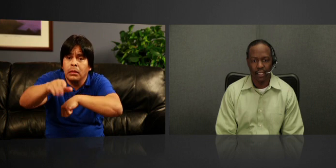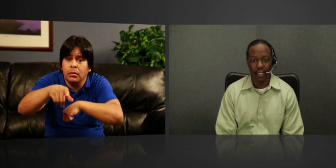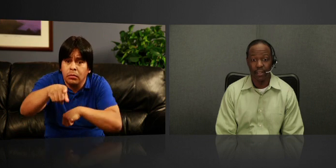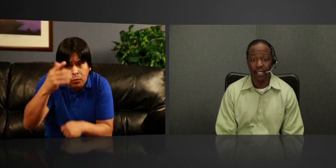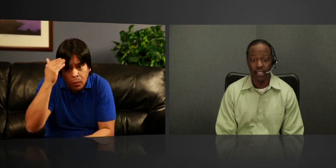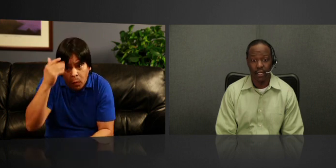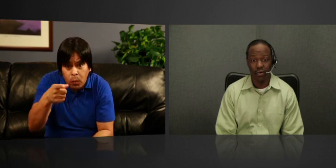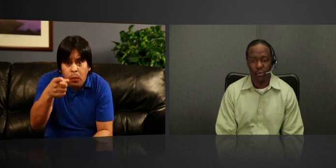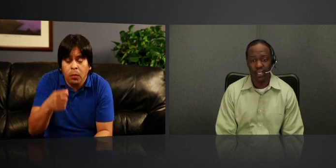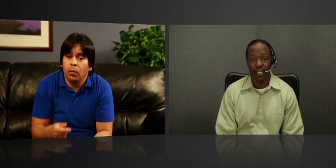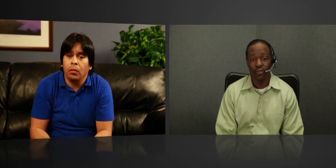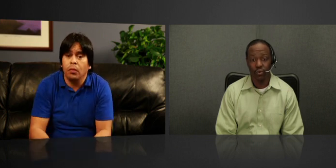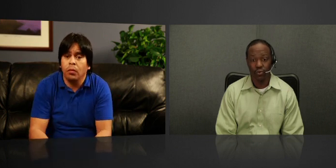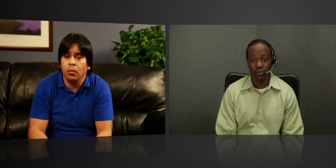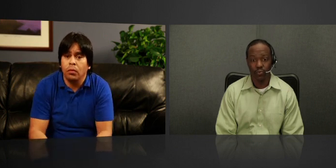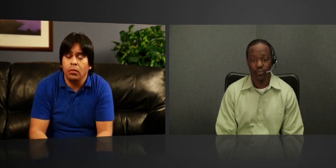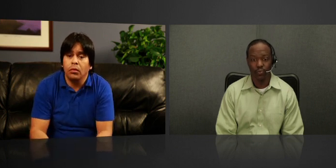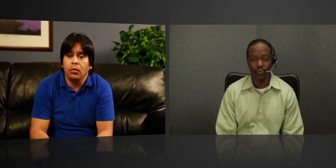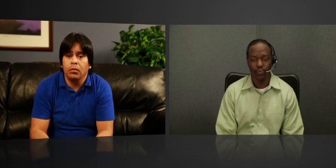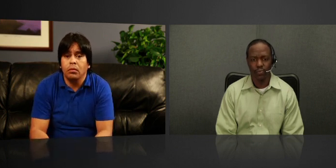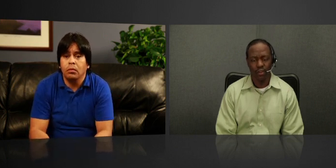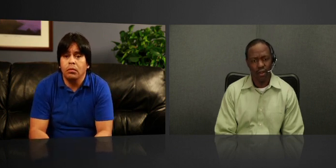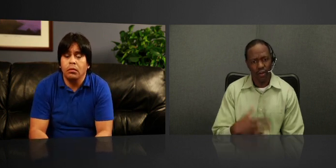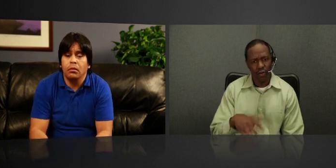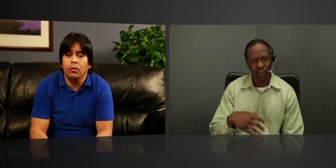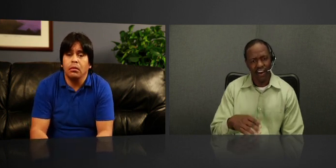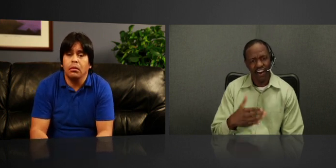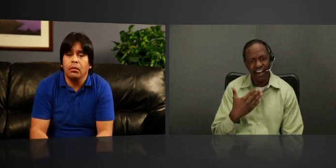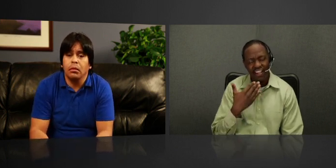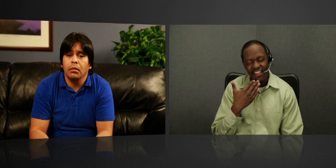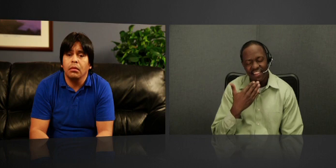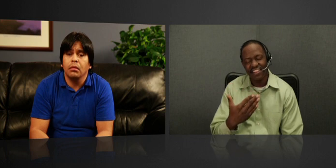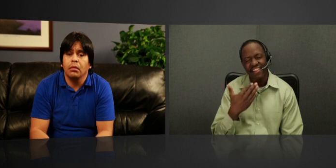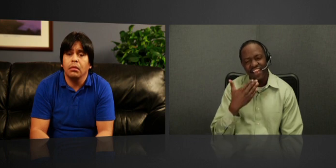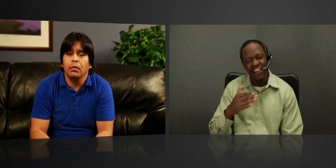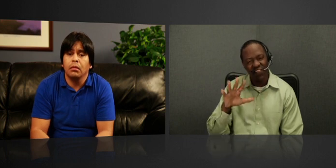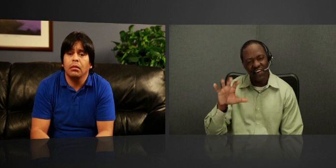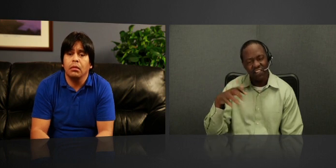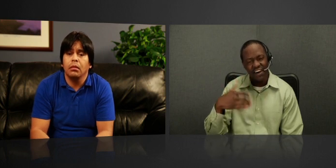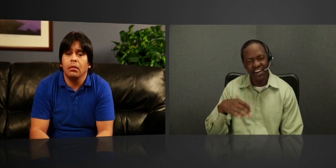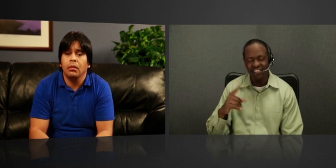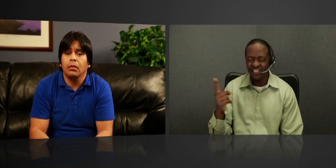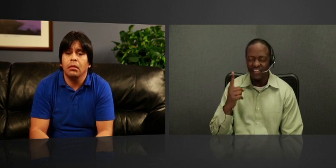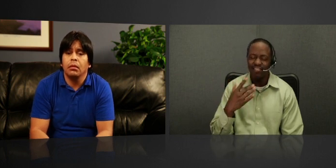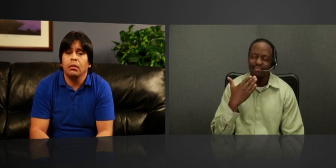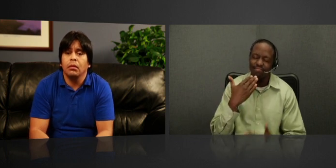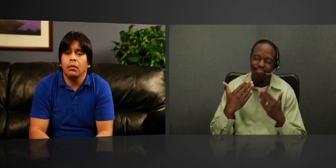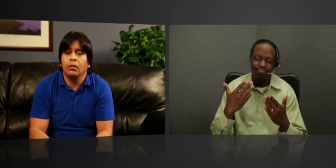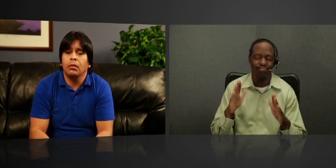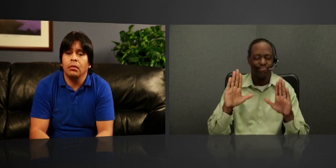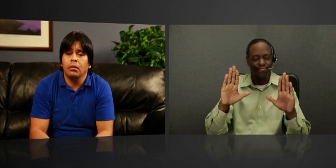te quiere mandar dinero como 500 Muchísimas gracias siempre se los agradezco mijito